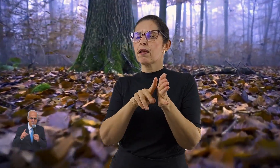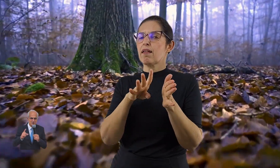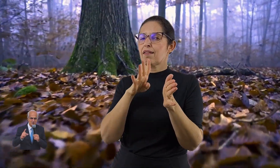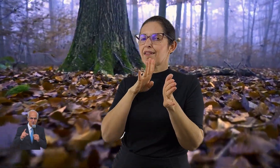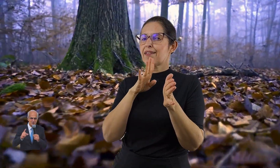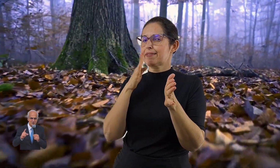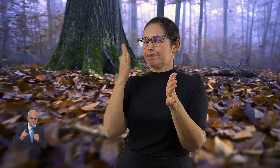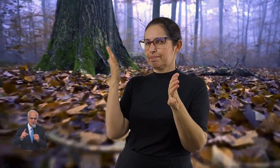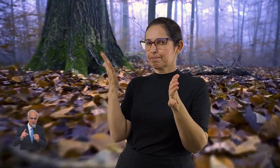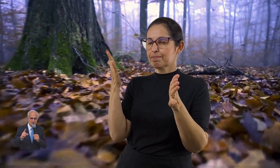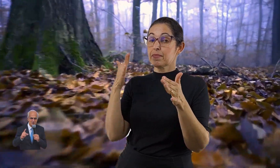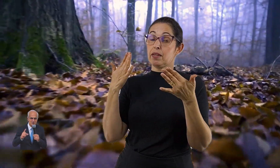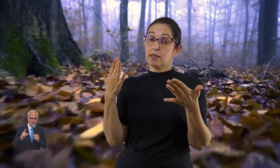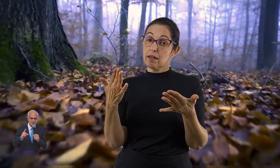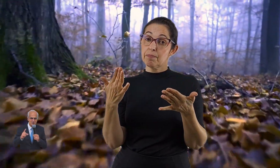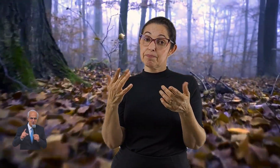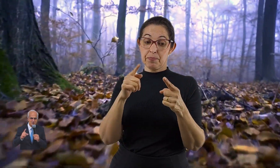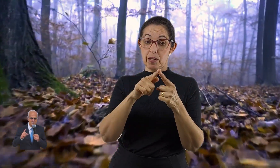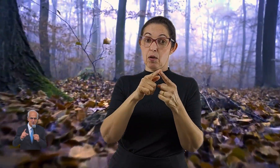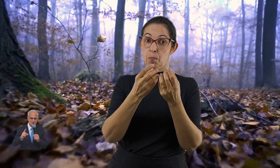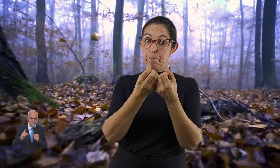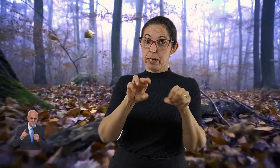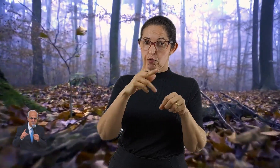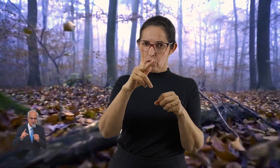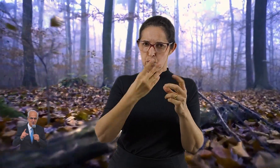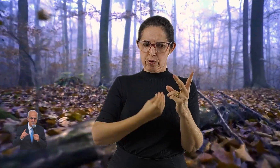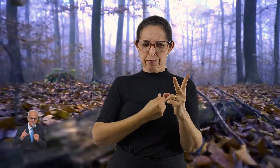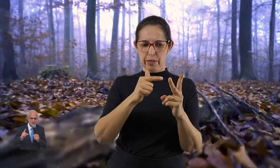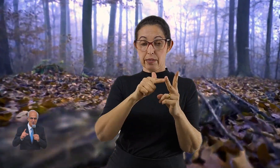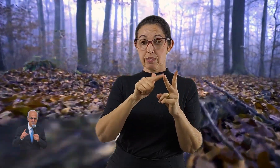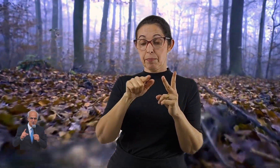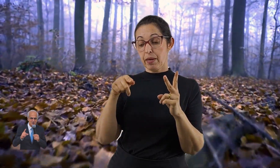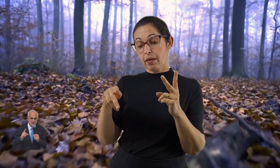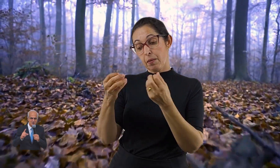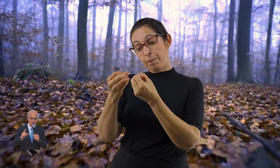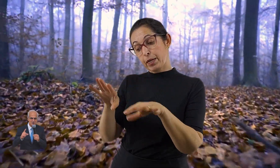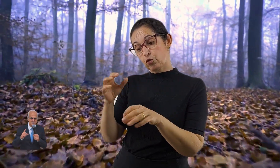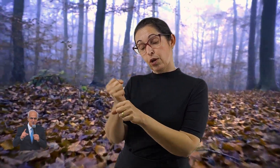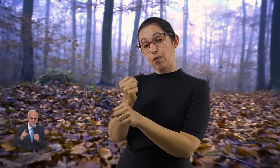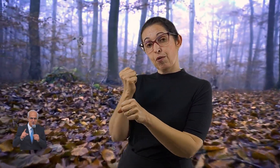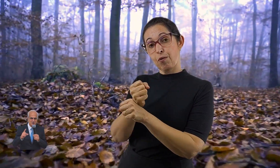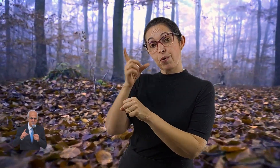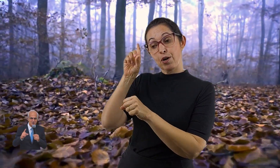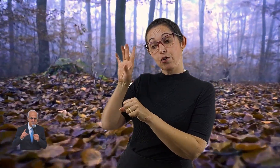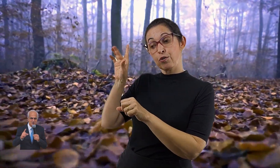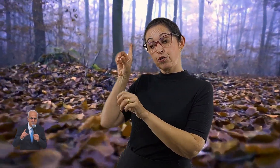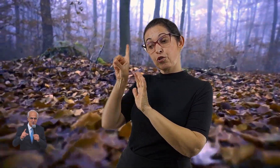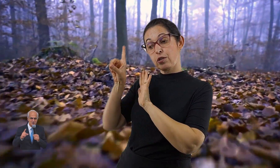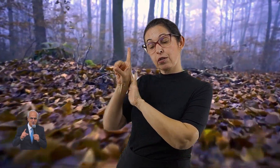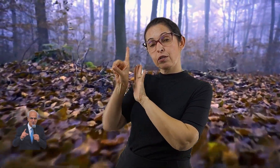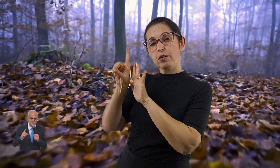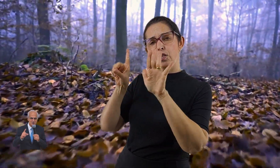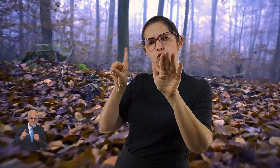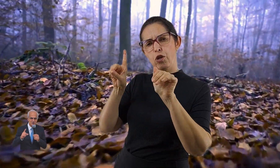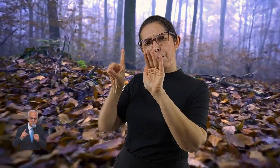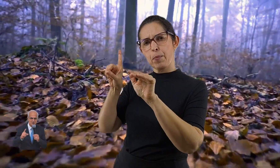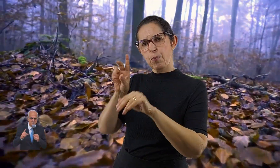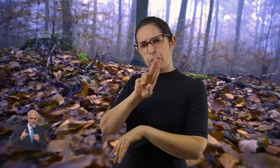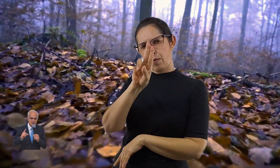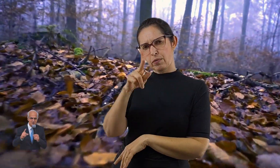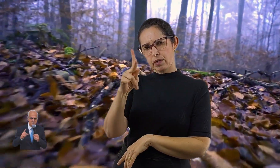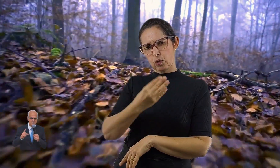Então há um mal para si próprio e há um mal para o propósito do Senhor, quando te chamou para você ser uma bênção no meio do povo do